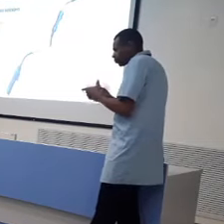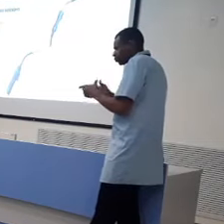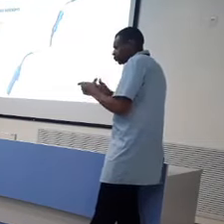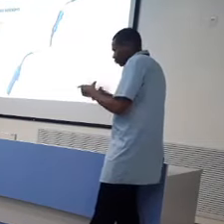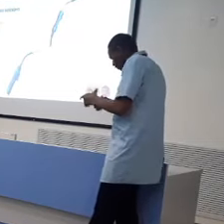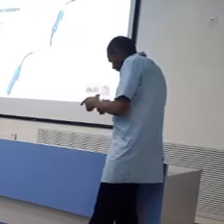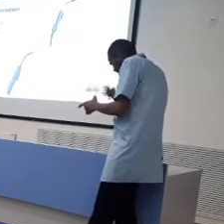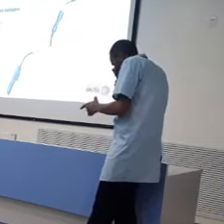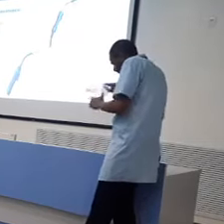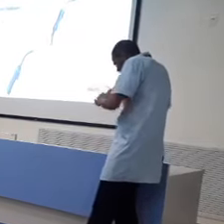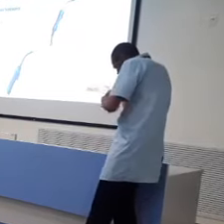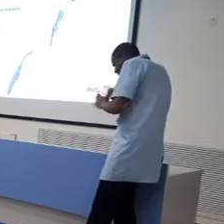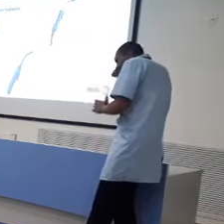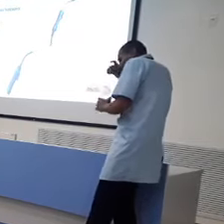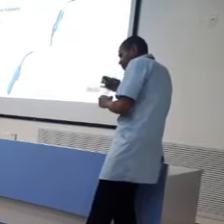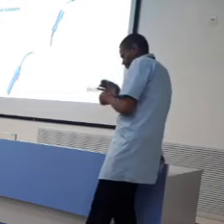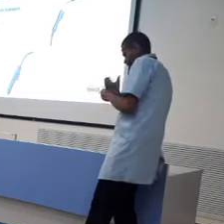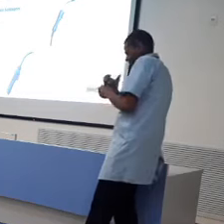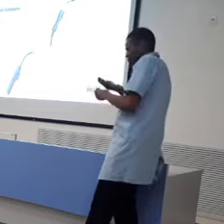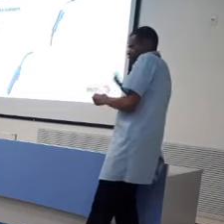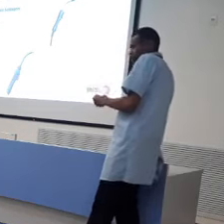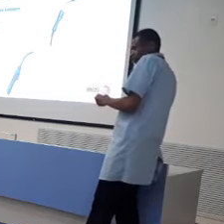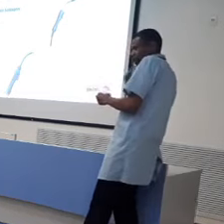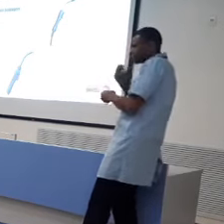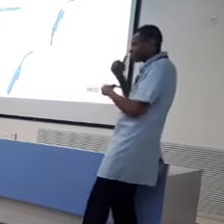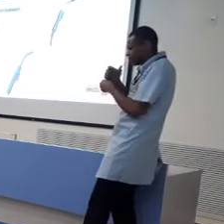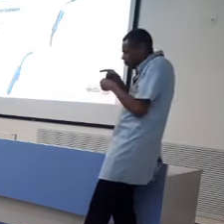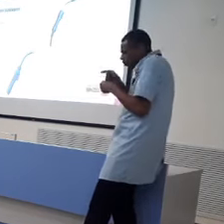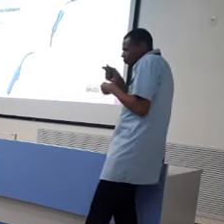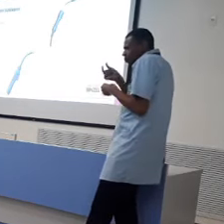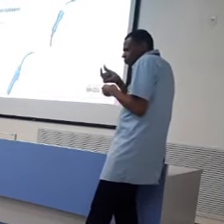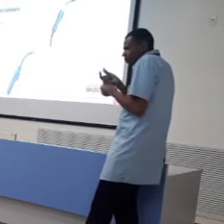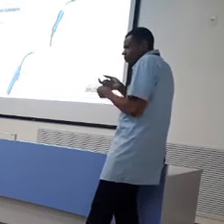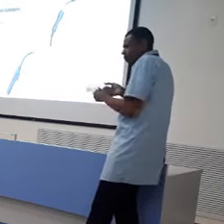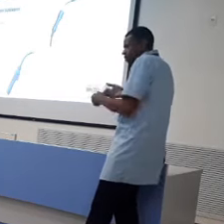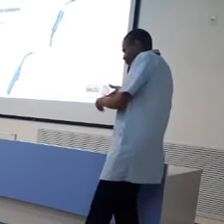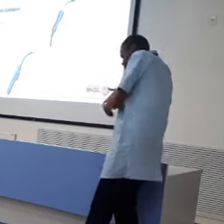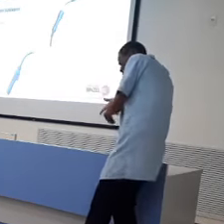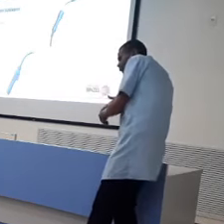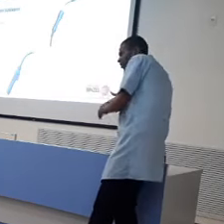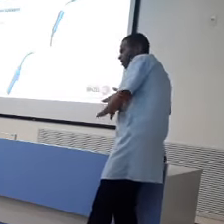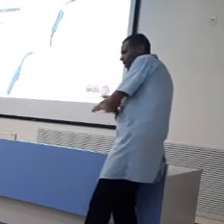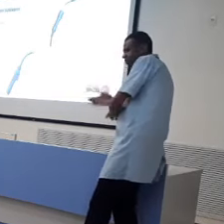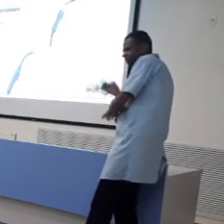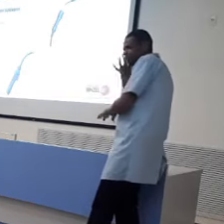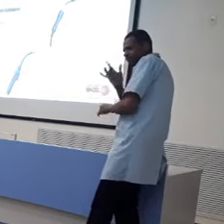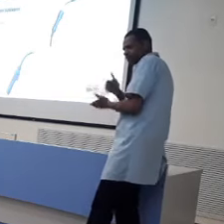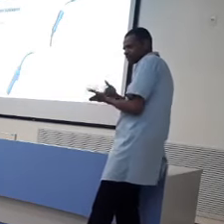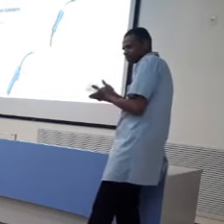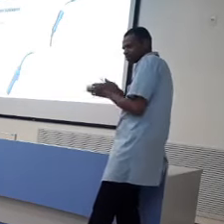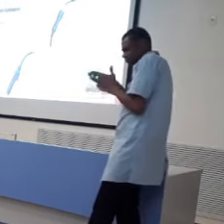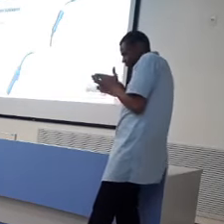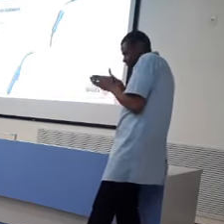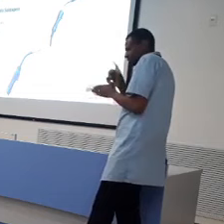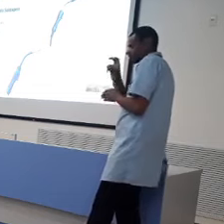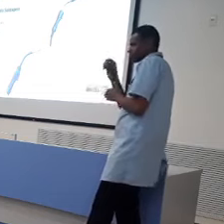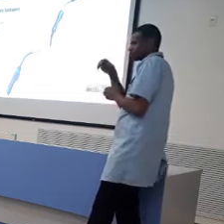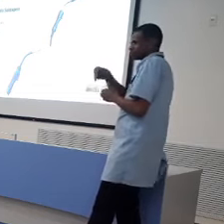de difícil acesso, você tira aquela muito fácil, desrosqueia e coloca uma menor, de 150